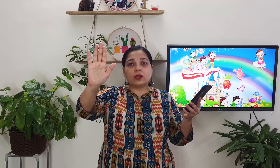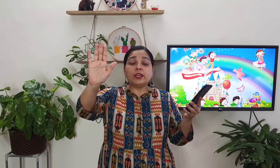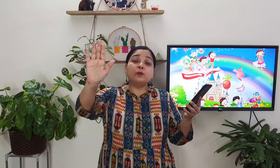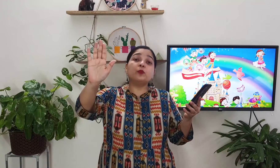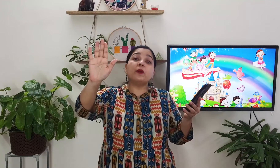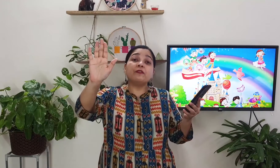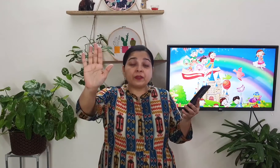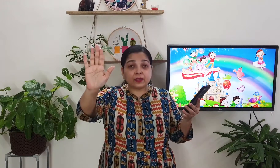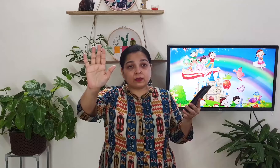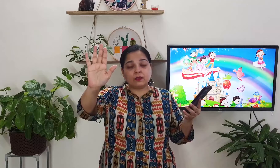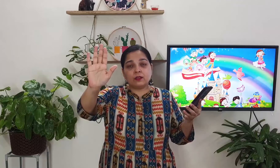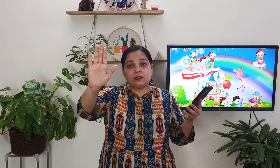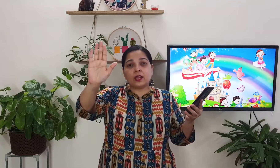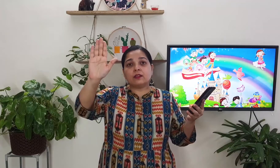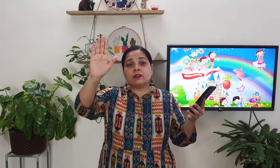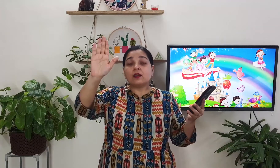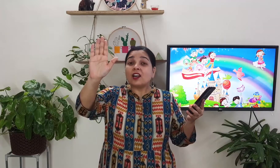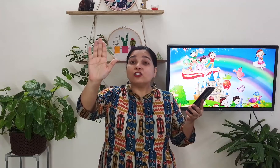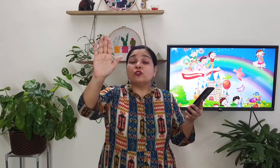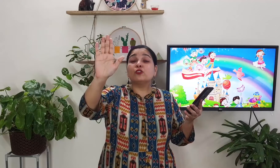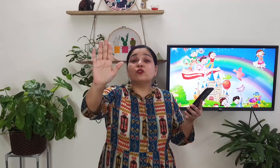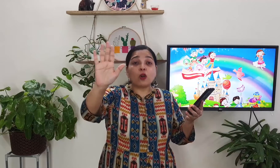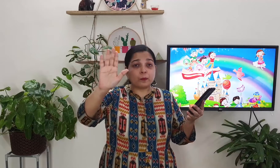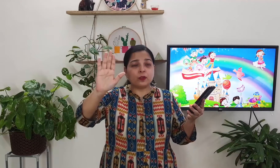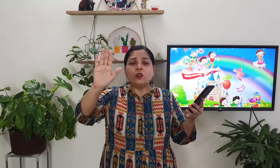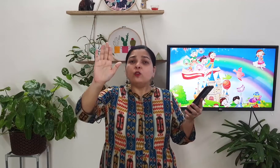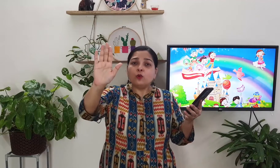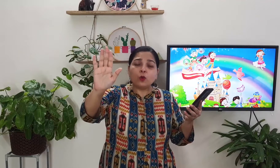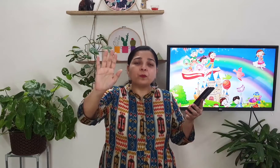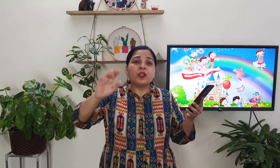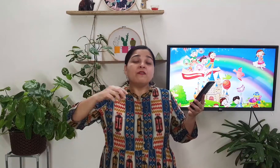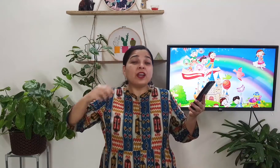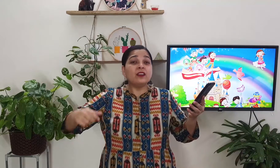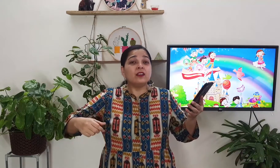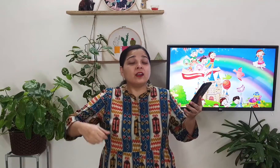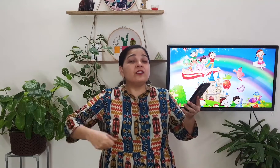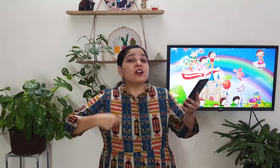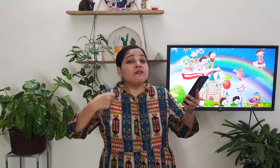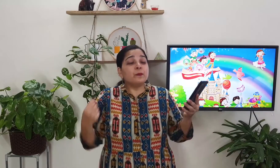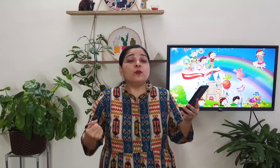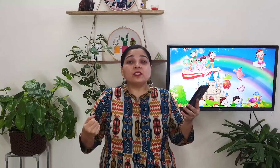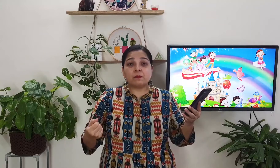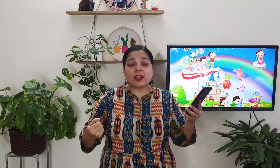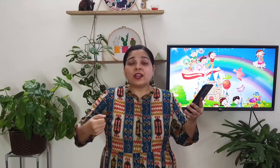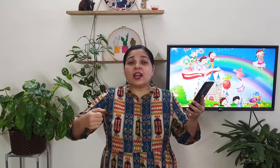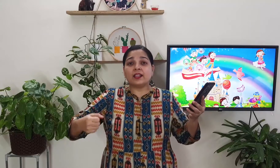போலவே அவர் தனது யூனிஃபார்ம் அணிந்து தனது இடத்தில் நிற்கும் போது அவருக்கு விசுவாசம் தேவையில்லை.